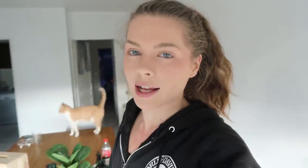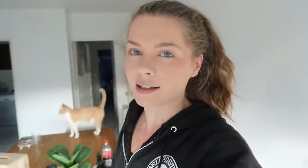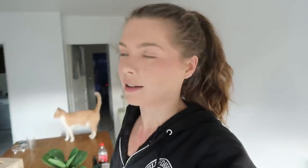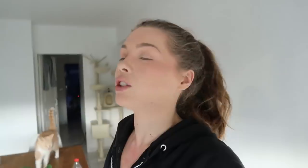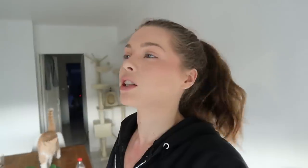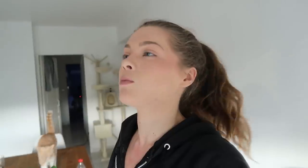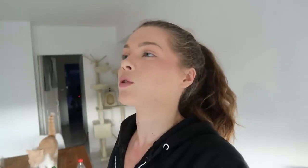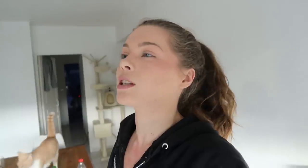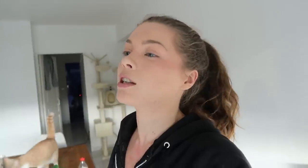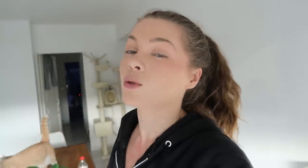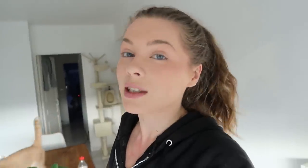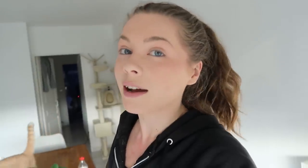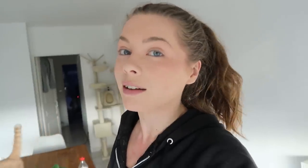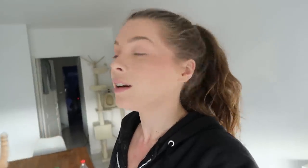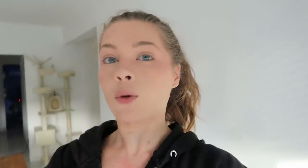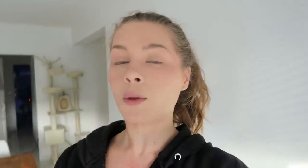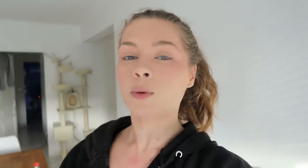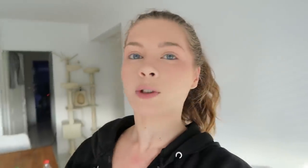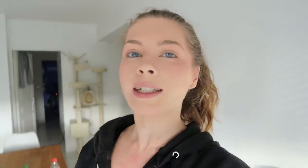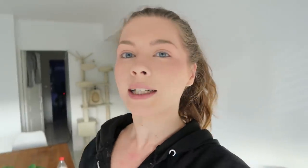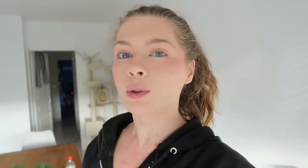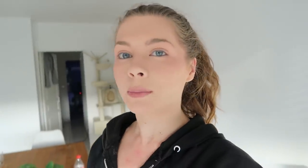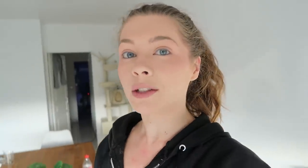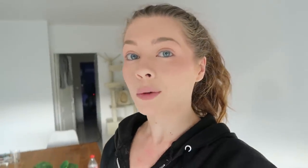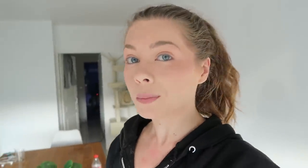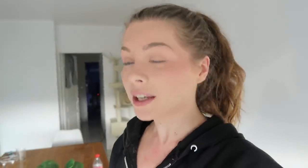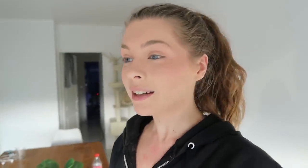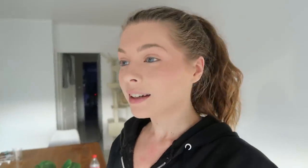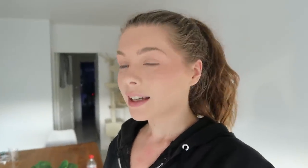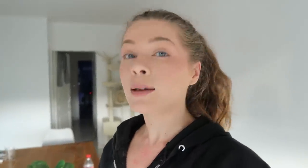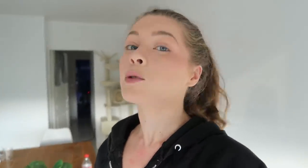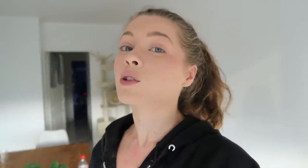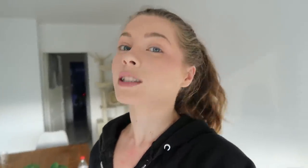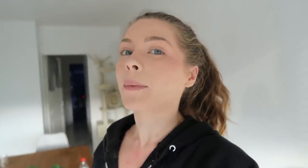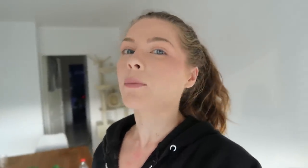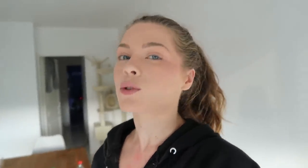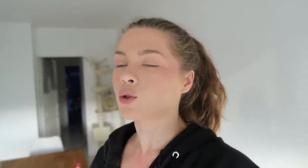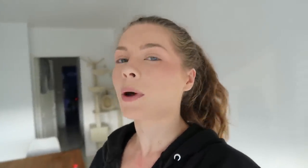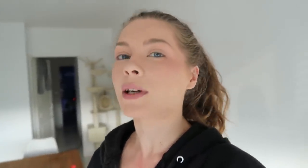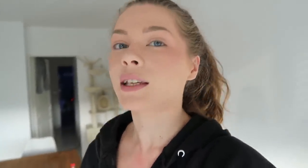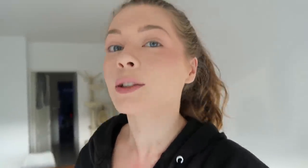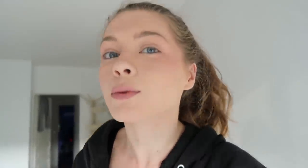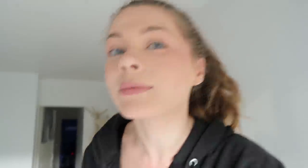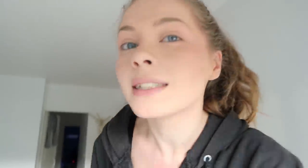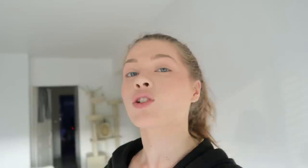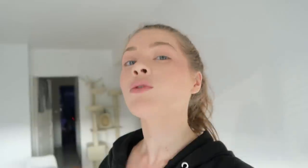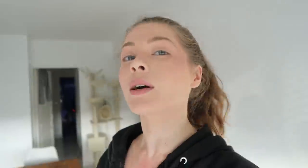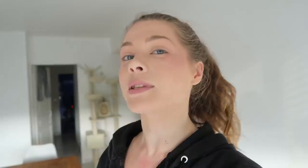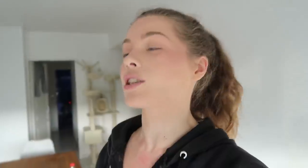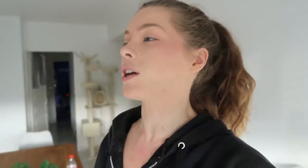la salle. Déjà que j'ai mon anxiété sociale, je veux pas non plus me tirer une épine dans le pied et me sentir mal parce que je suis pas maquillée et tout. J'envoie un message à